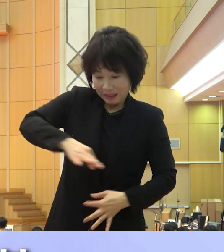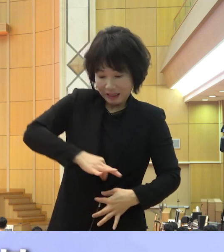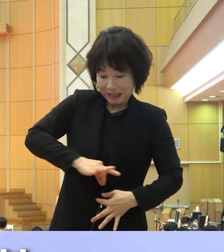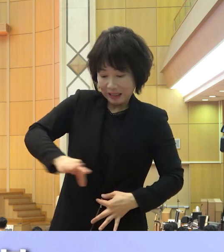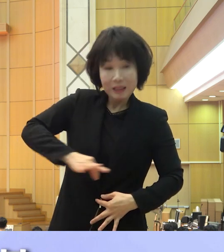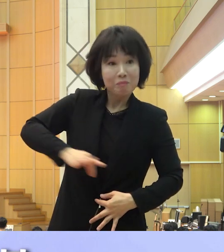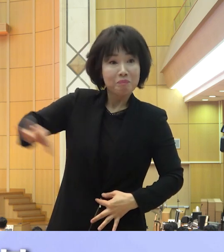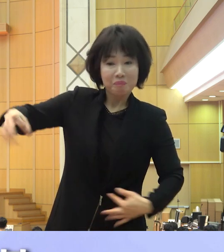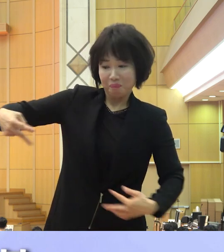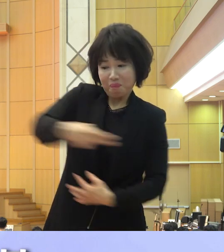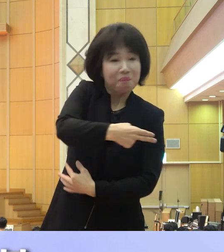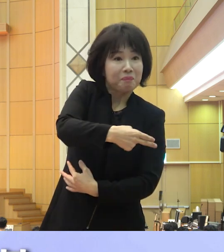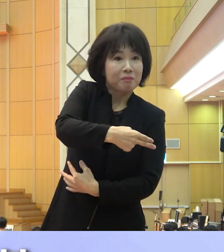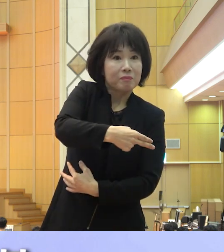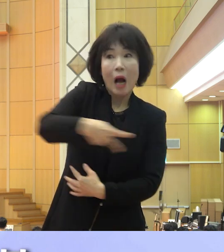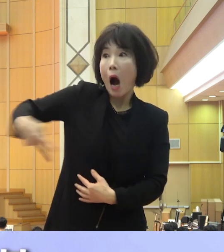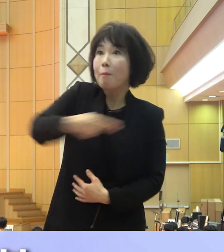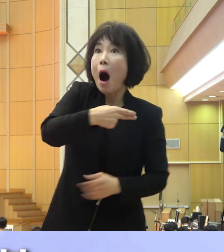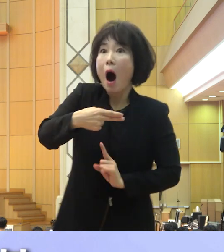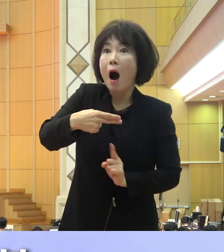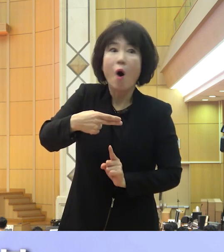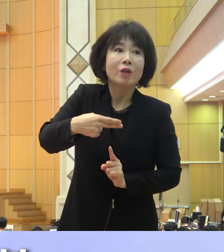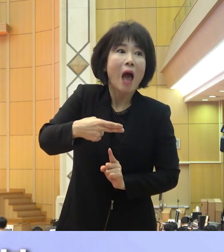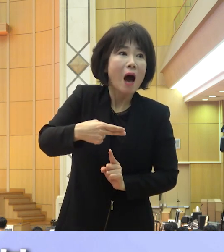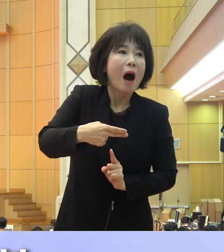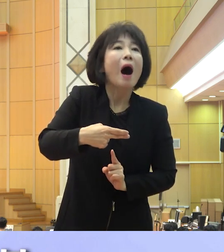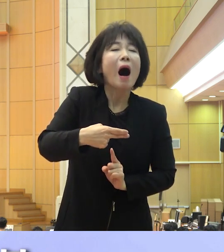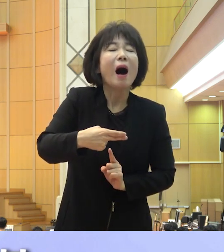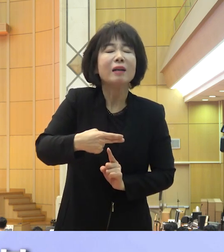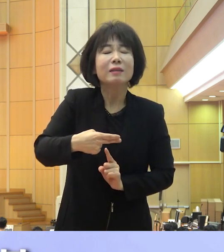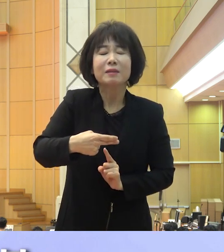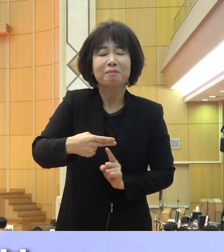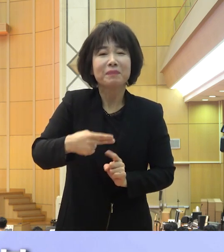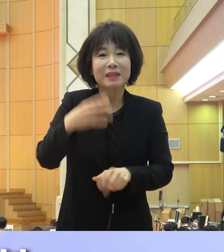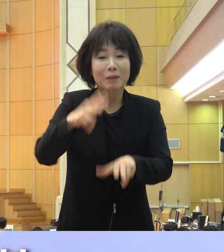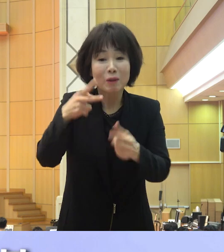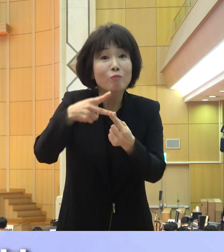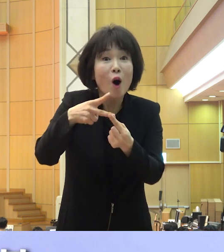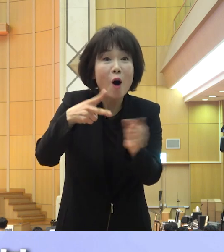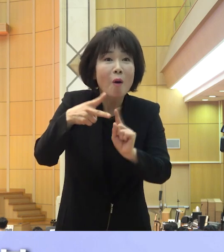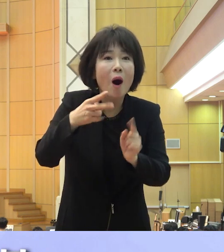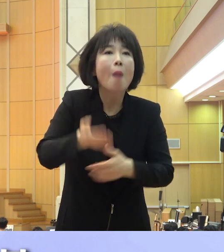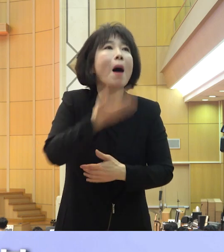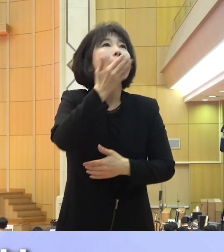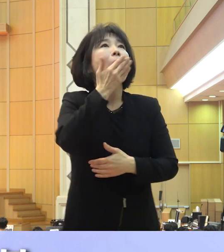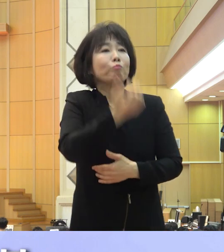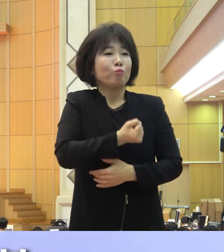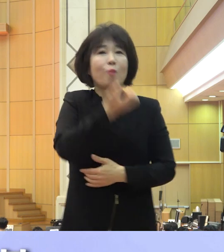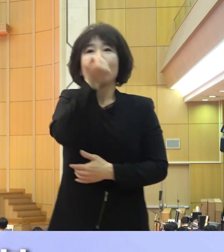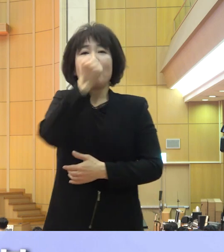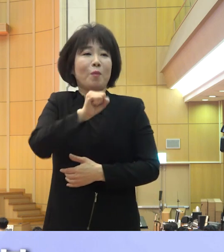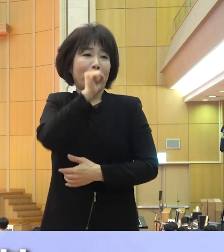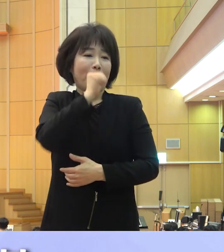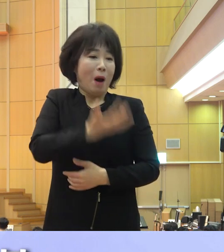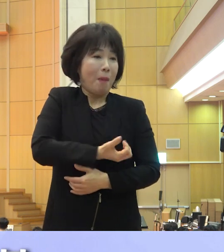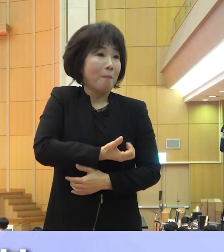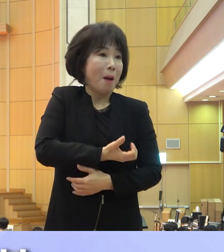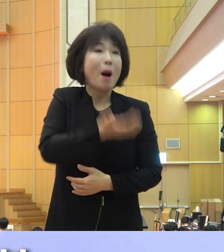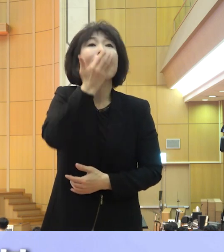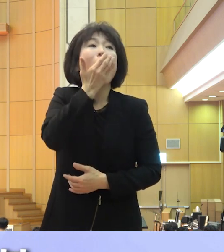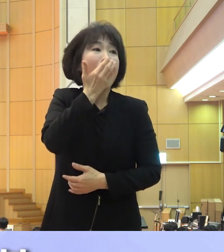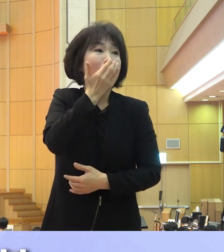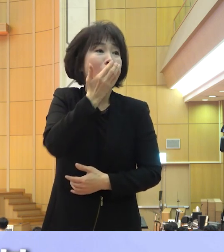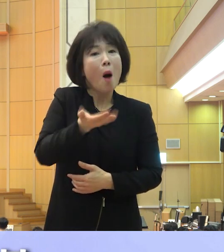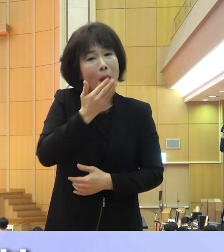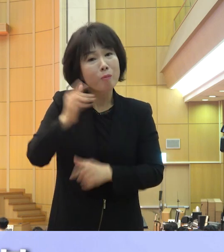밥줄이 생기는 것입니다. 인생은 밥줄로 사는 겁니다. 여러분들은 전부 다 밥줄 안 끊어지려고